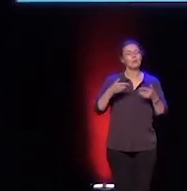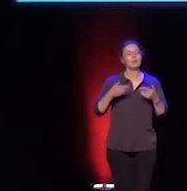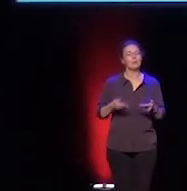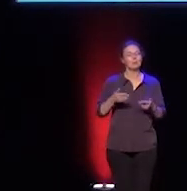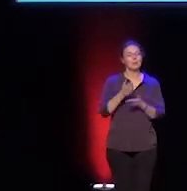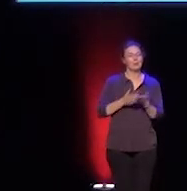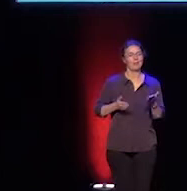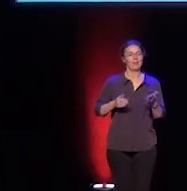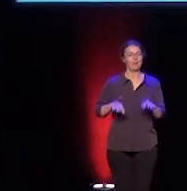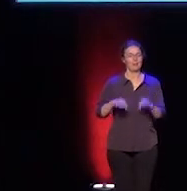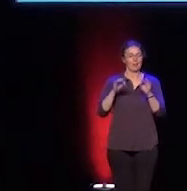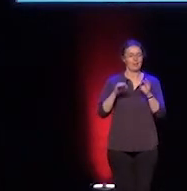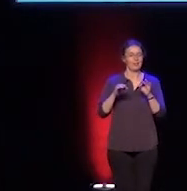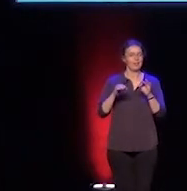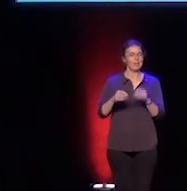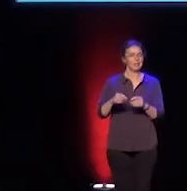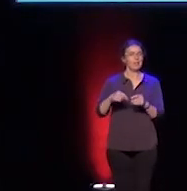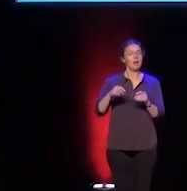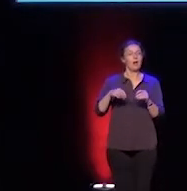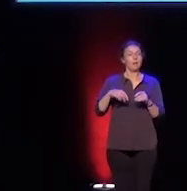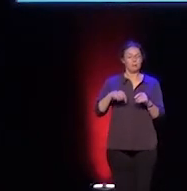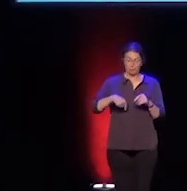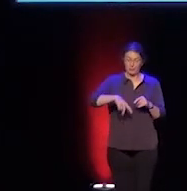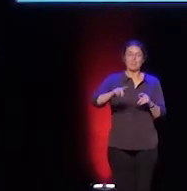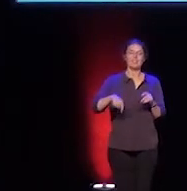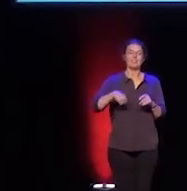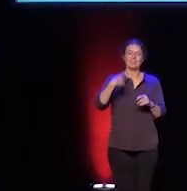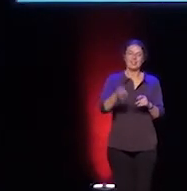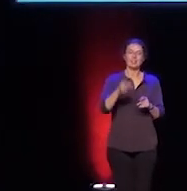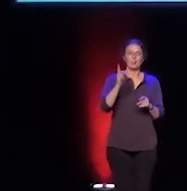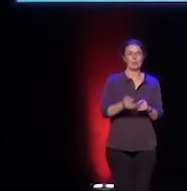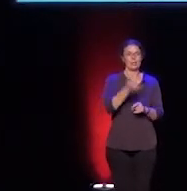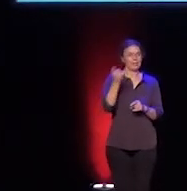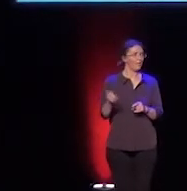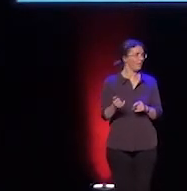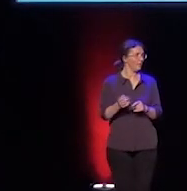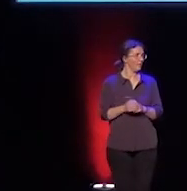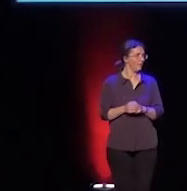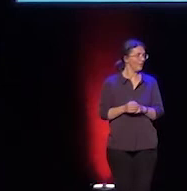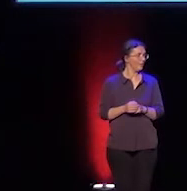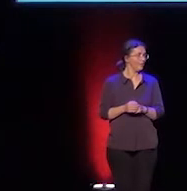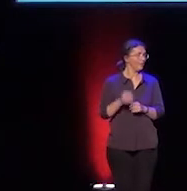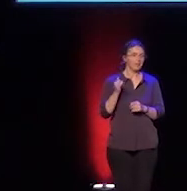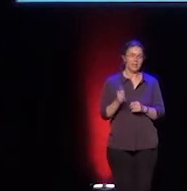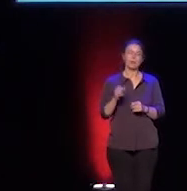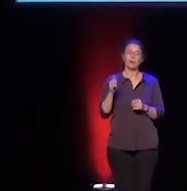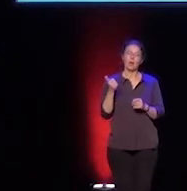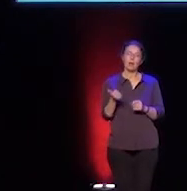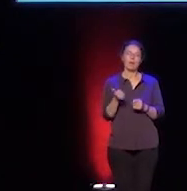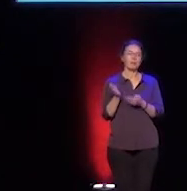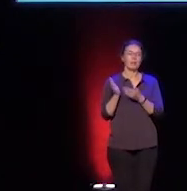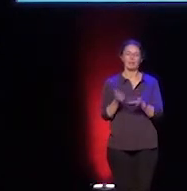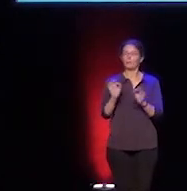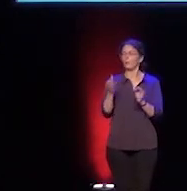Teil überzugehen, auf die nächsten 100 Jahre. Jetzt einmal noch ein Beitrag